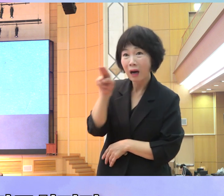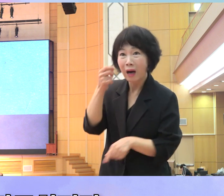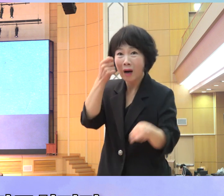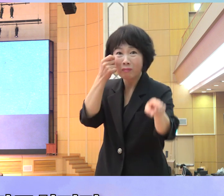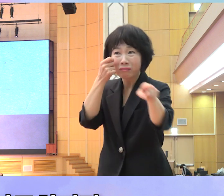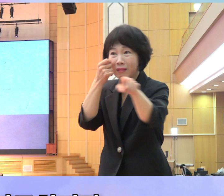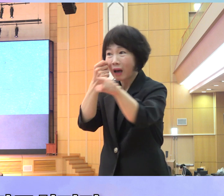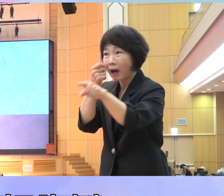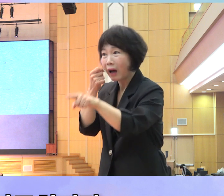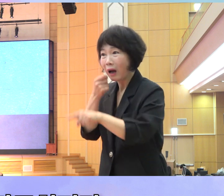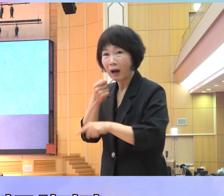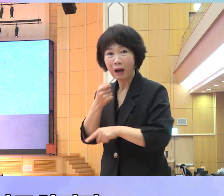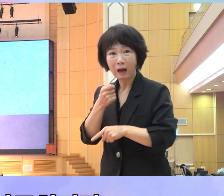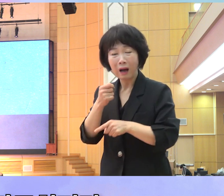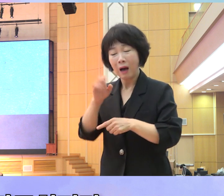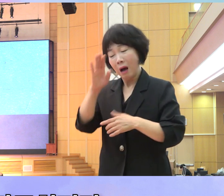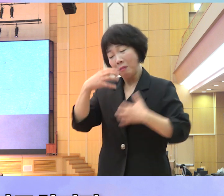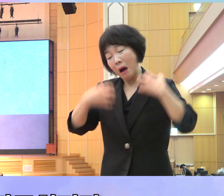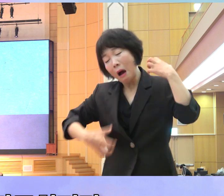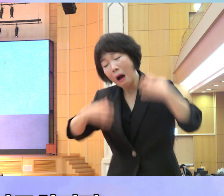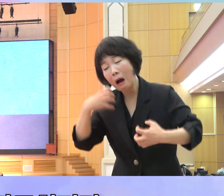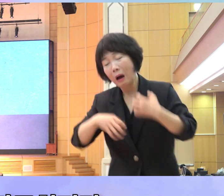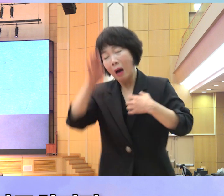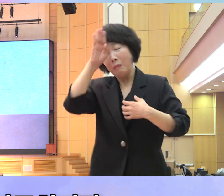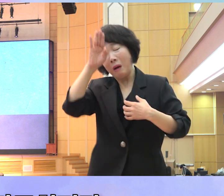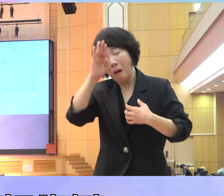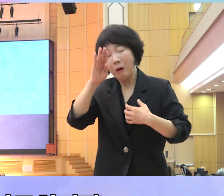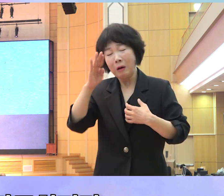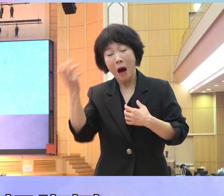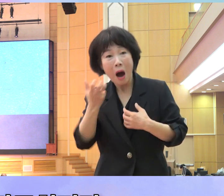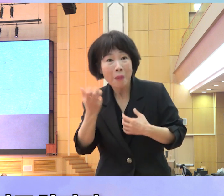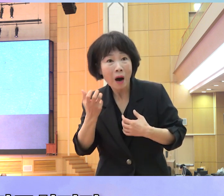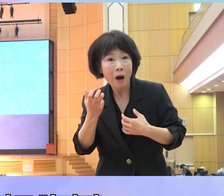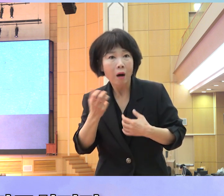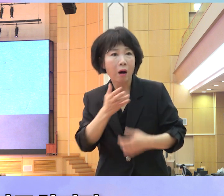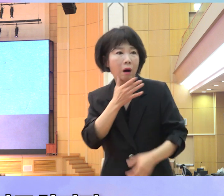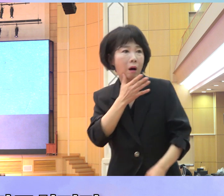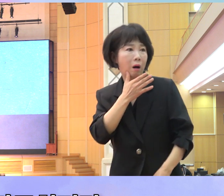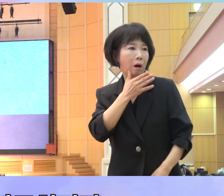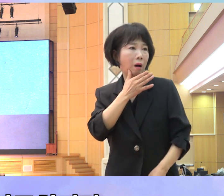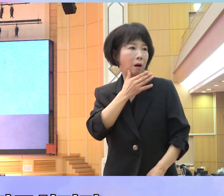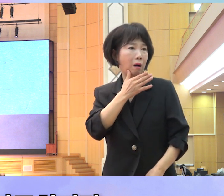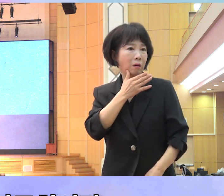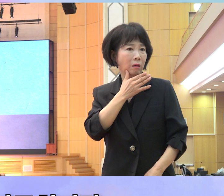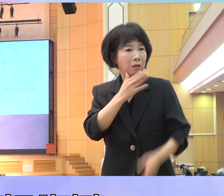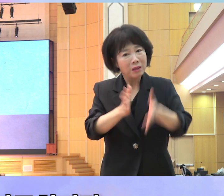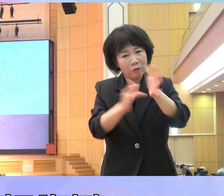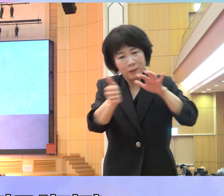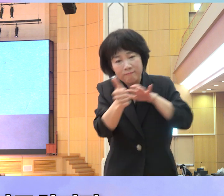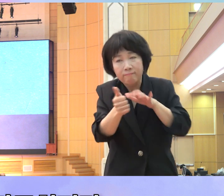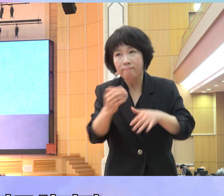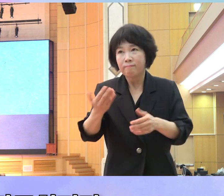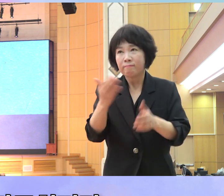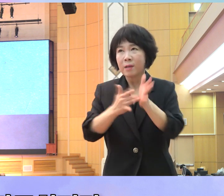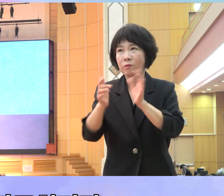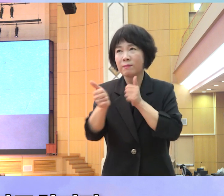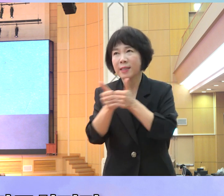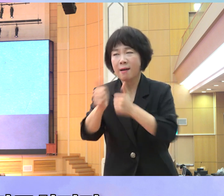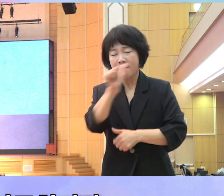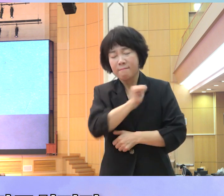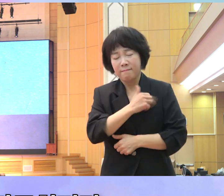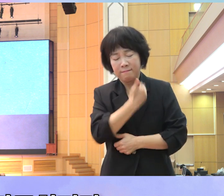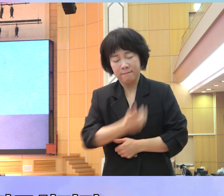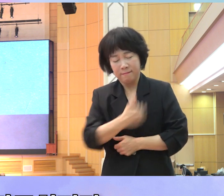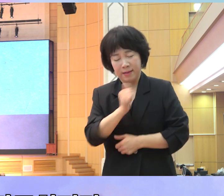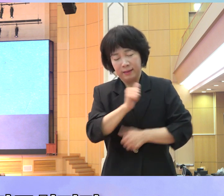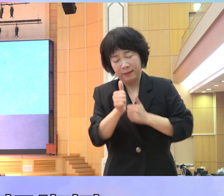사람들, 예수님을 따른다고 따라가는데, 예수님을 따라가는 중이에요. 따라가는 중인데도 심지어